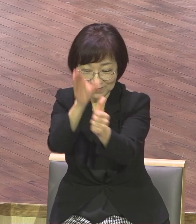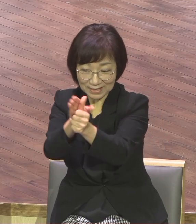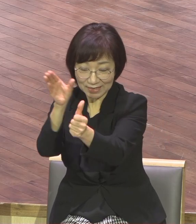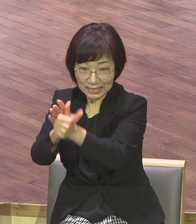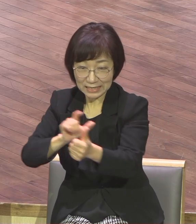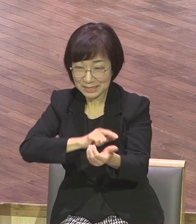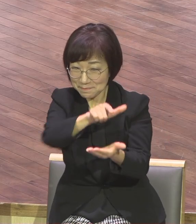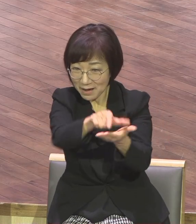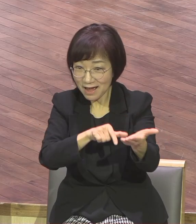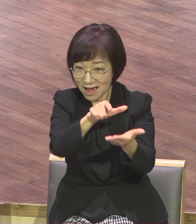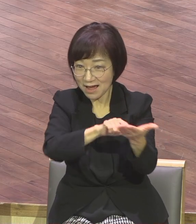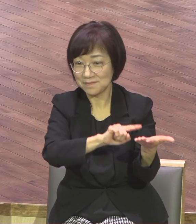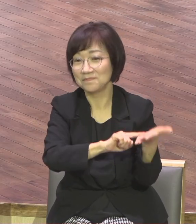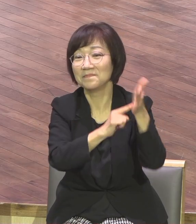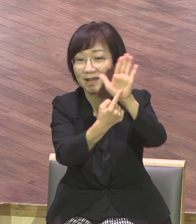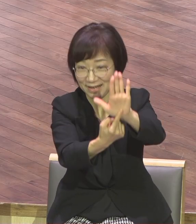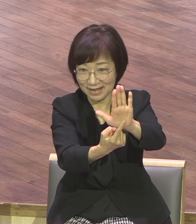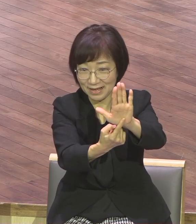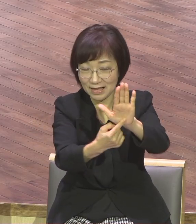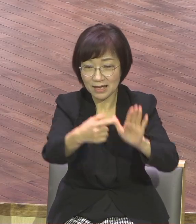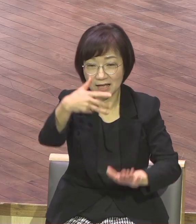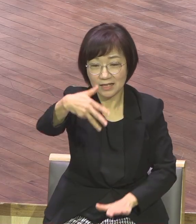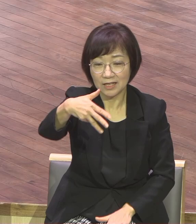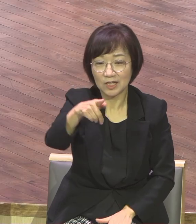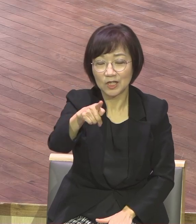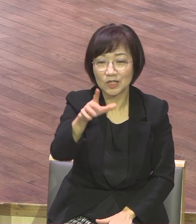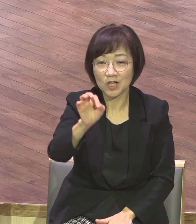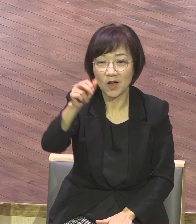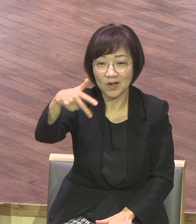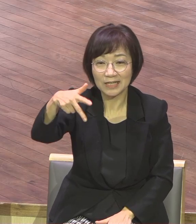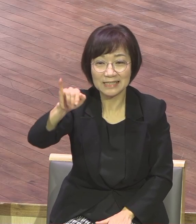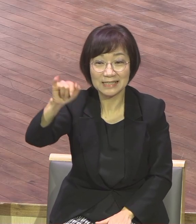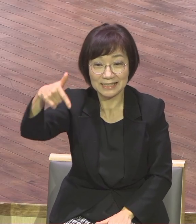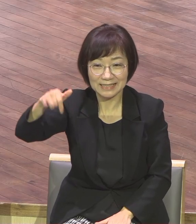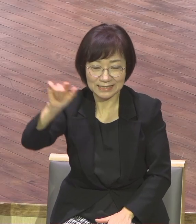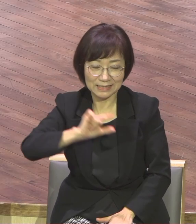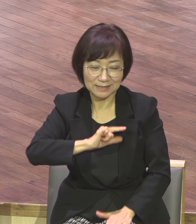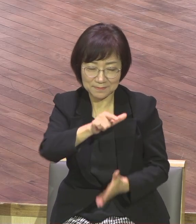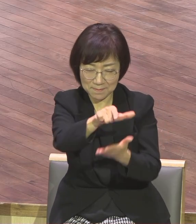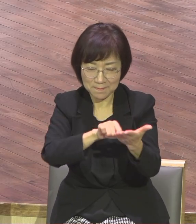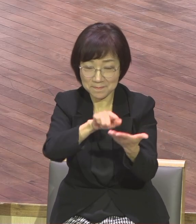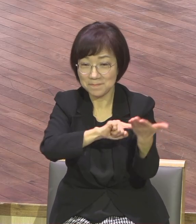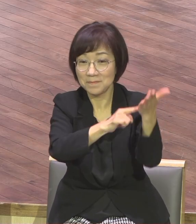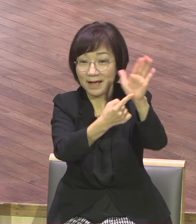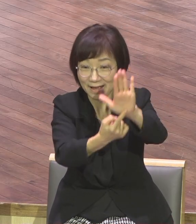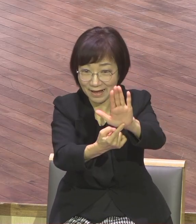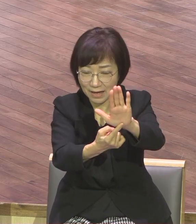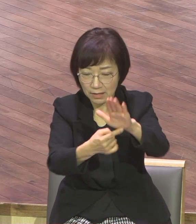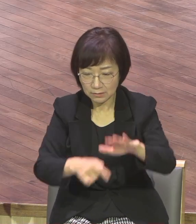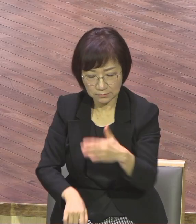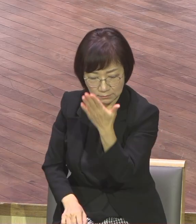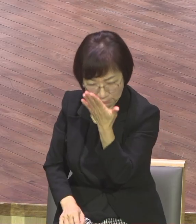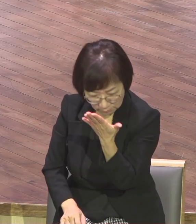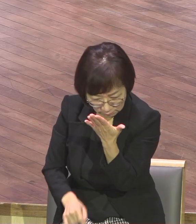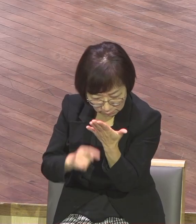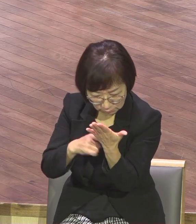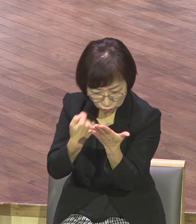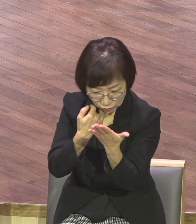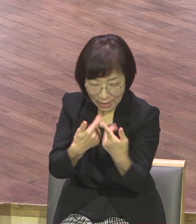2023년 함께 응답을 누릴 동역자 명단이에요. 함께, 함께, 동역자. 오늘부터 2박